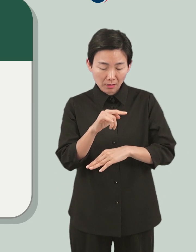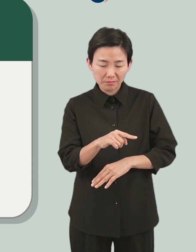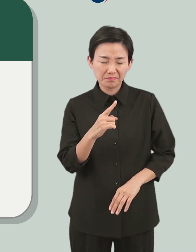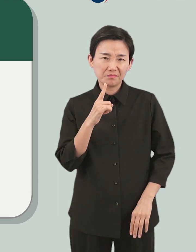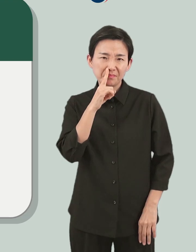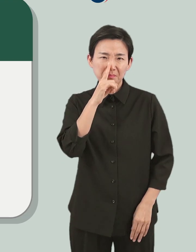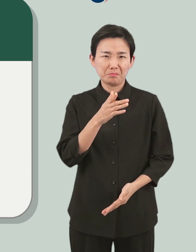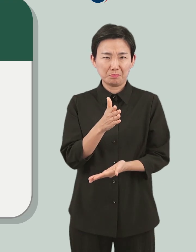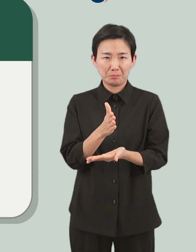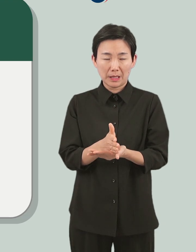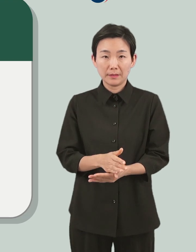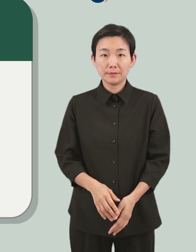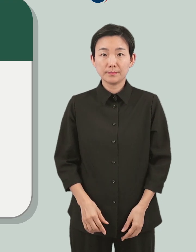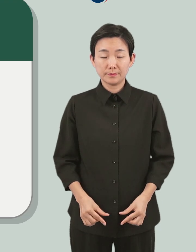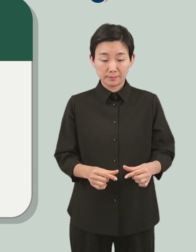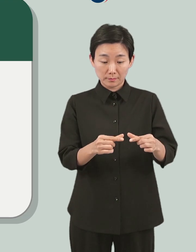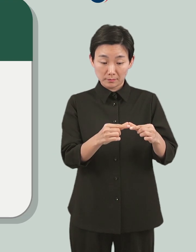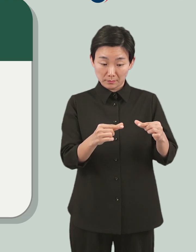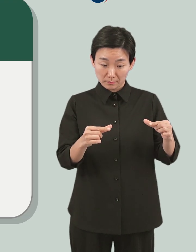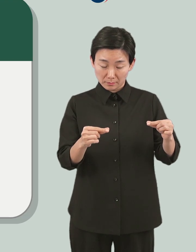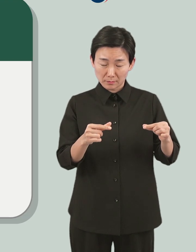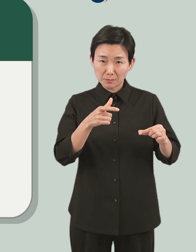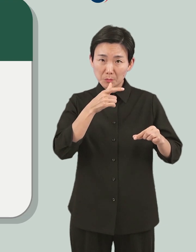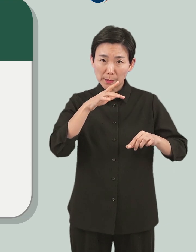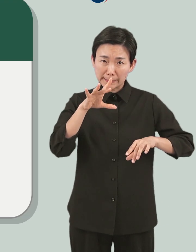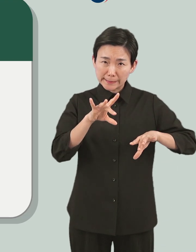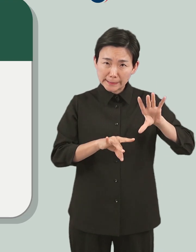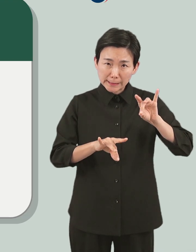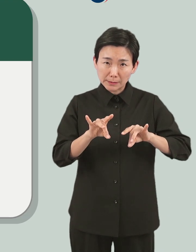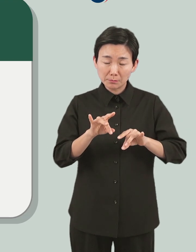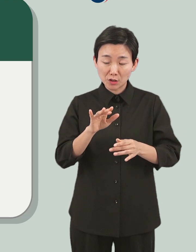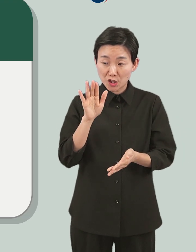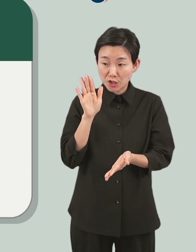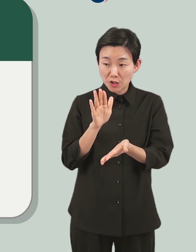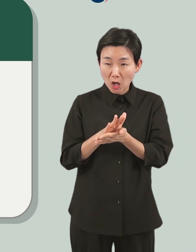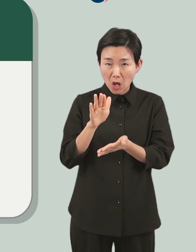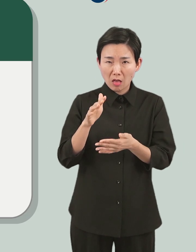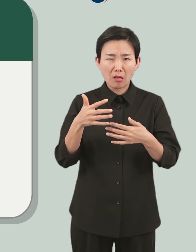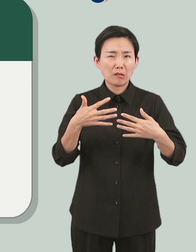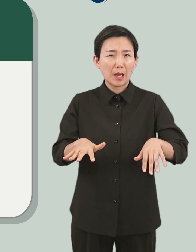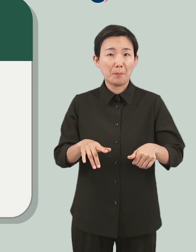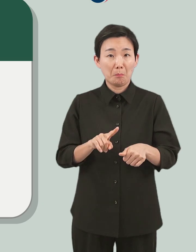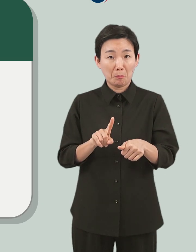민감하므로 알루미늄 포장을 개봉한 직후 바로 사용합니다.